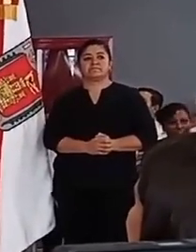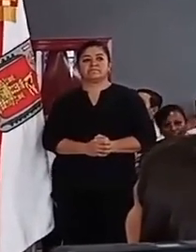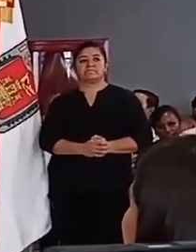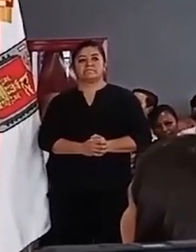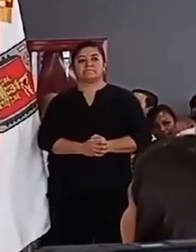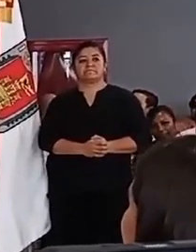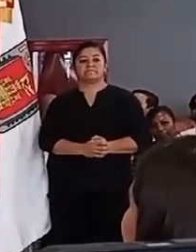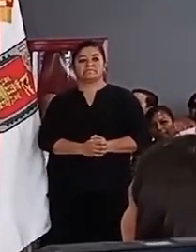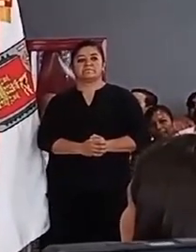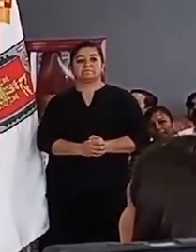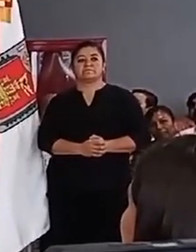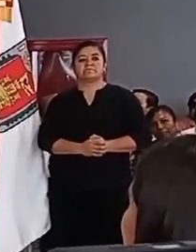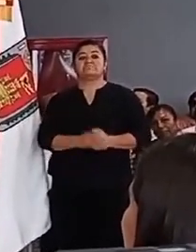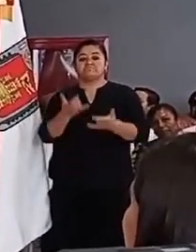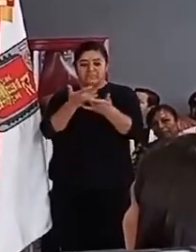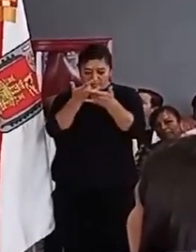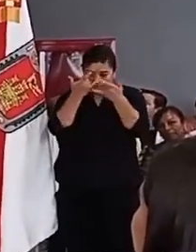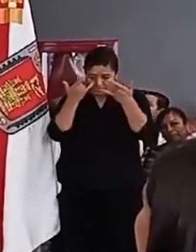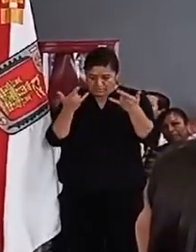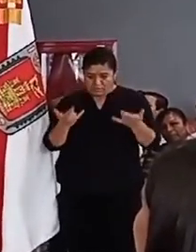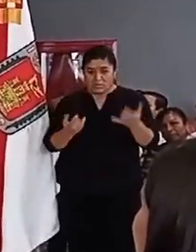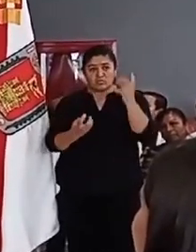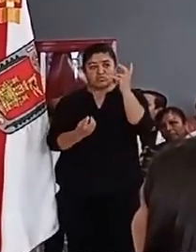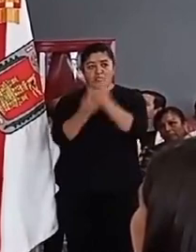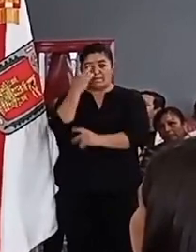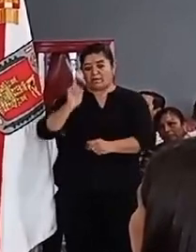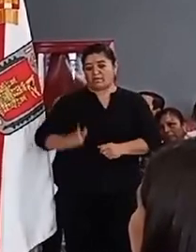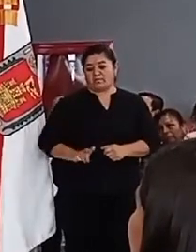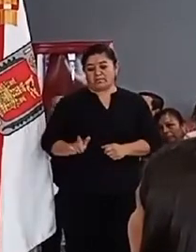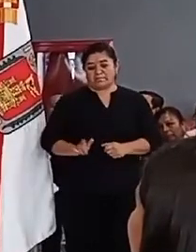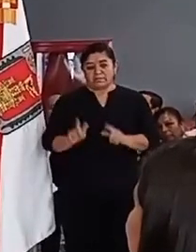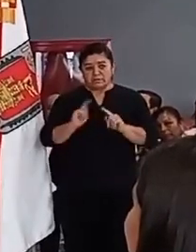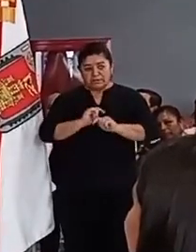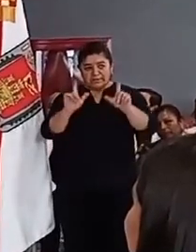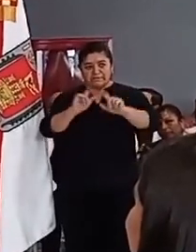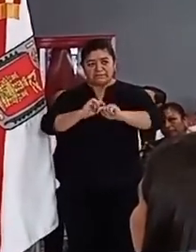especialist una nueva historia gobierno de clc